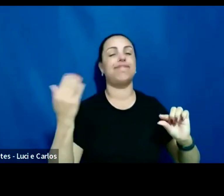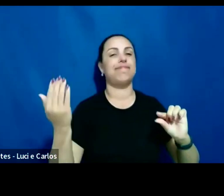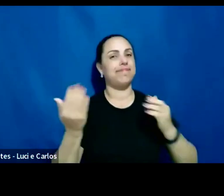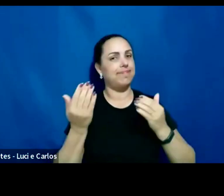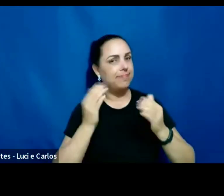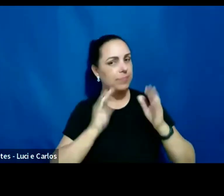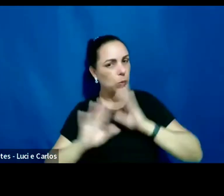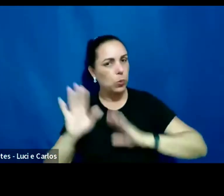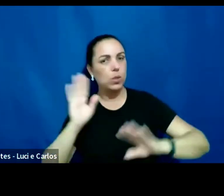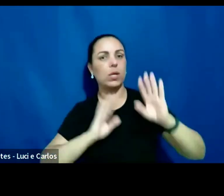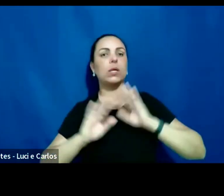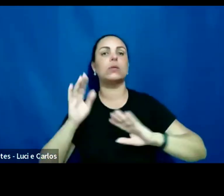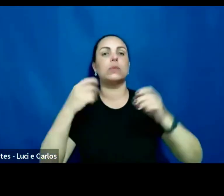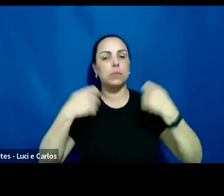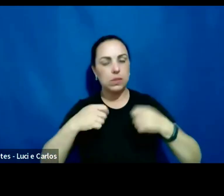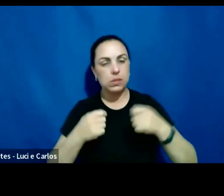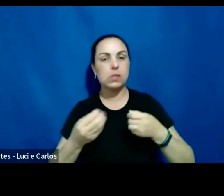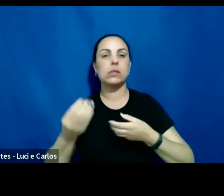magnésio.